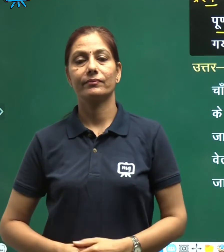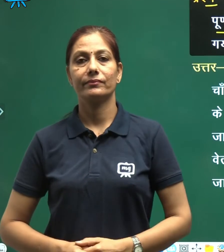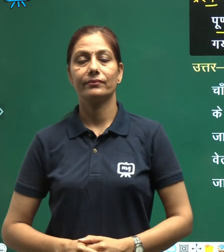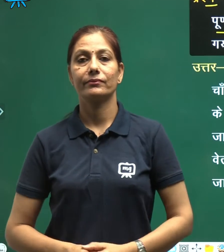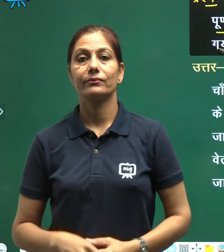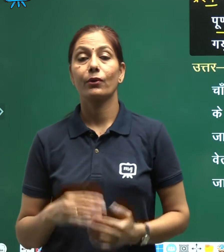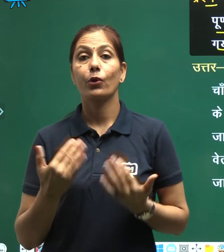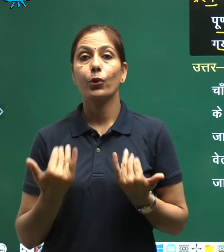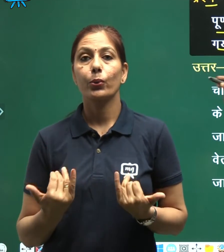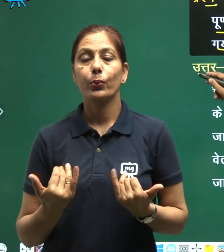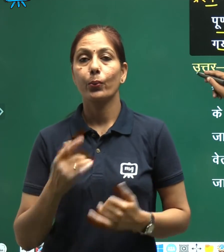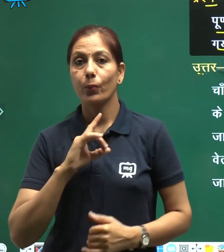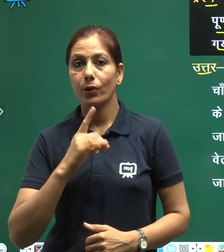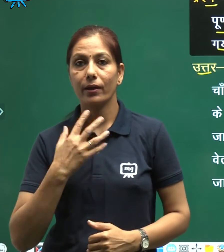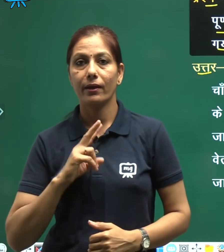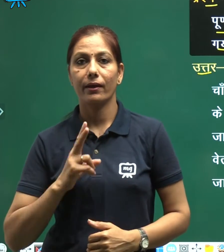क्यों कहा गया है?